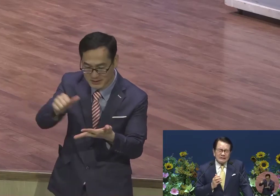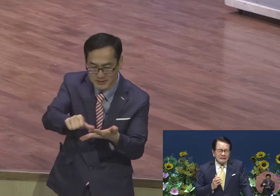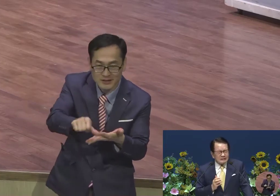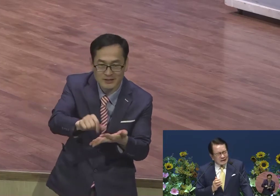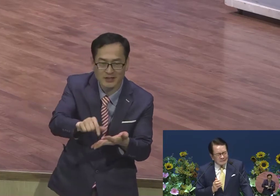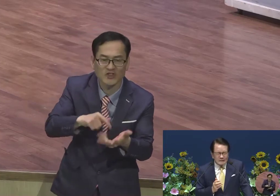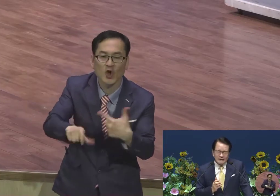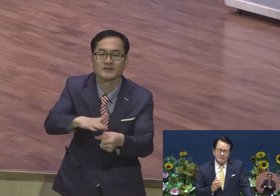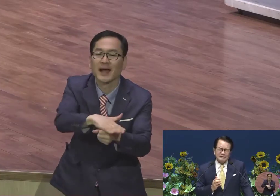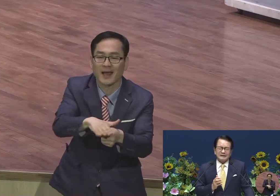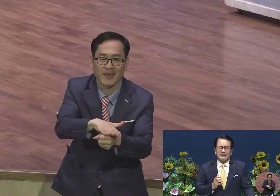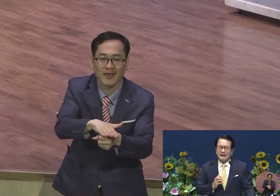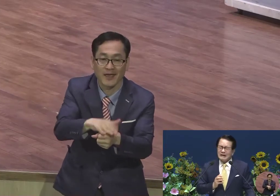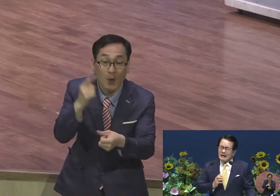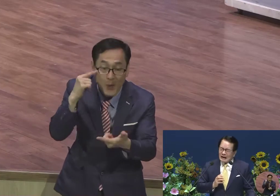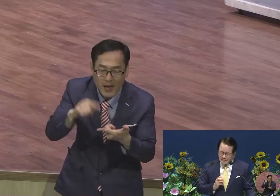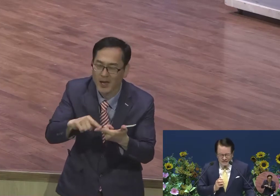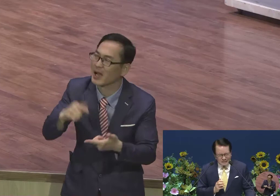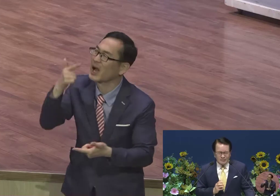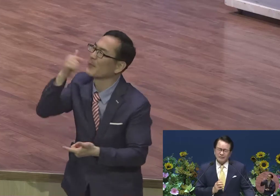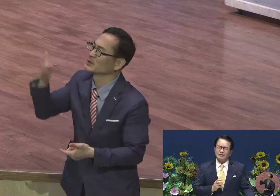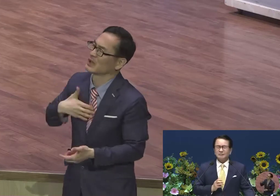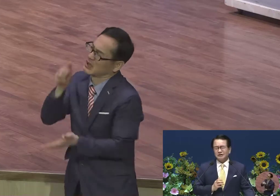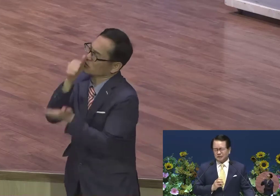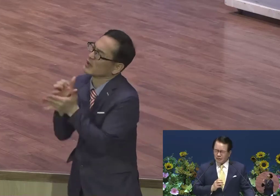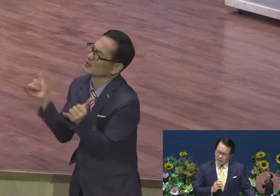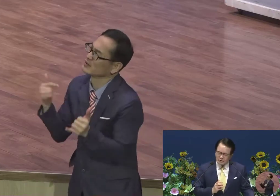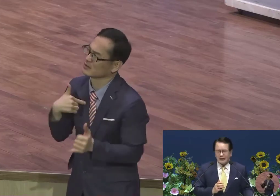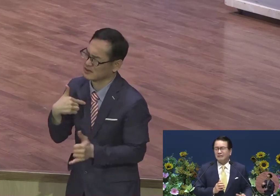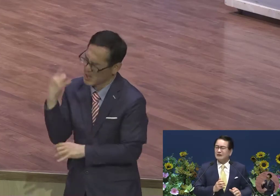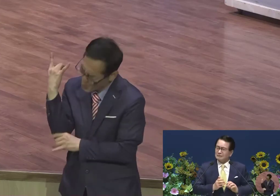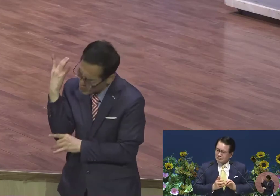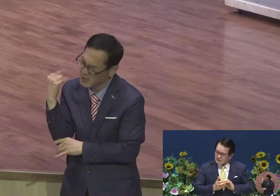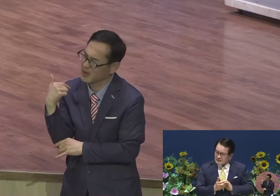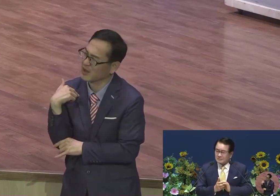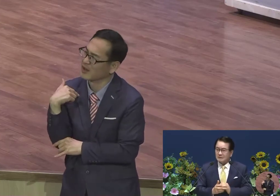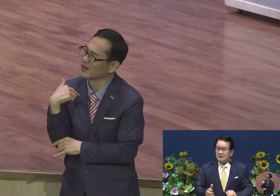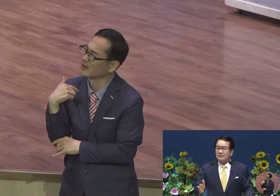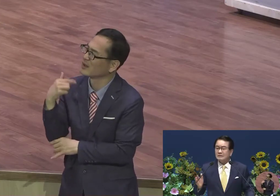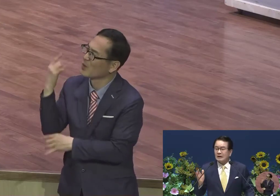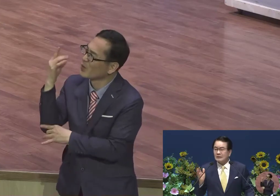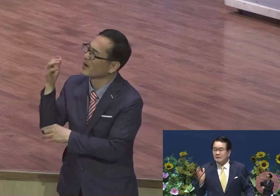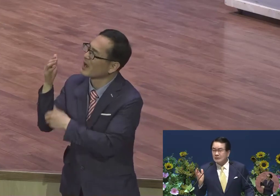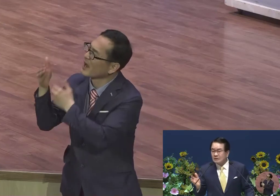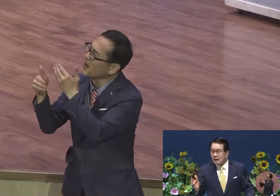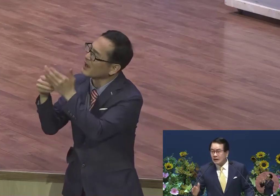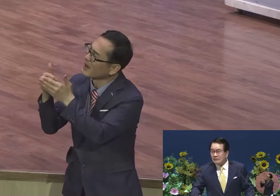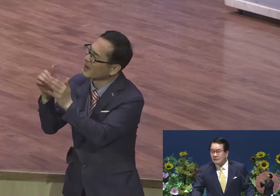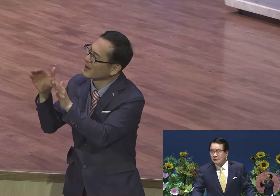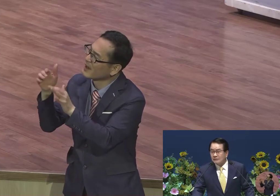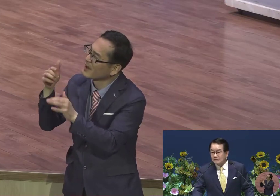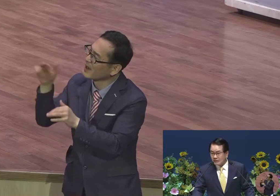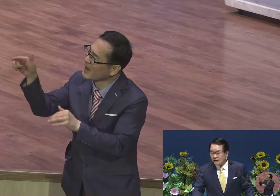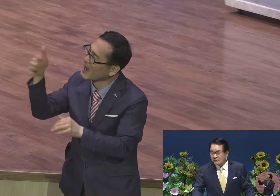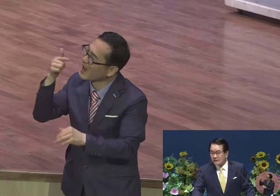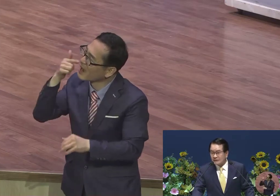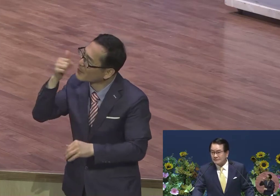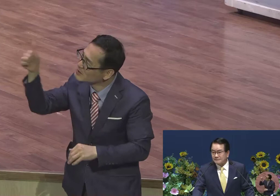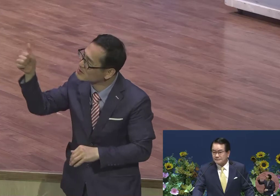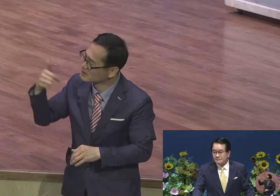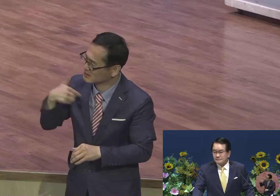나는 감히 아버지를 아버지나 볼 수 없이 종으로 사용하여 주십 이런 사람을 하나님은